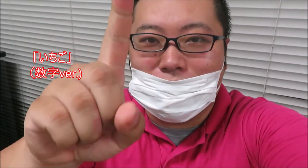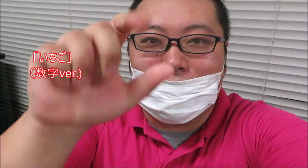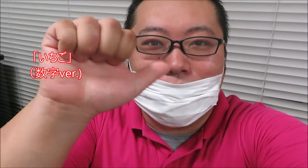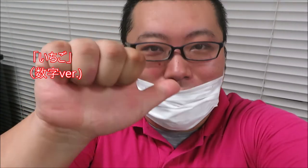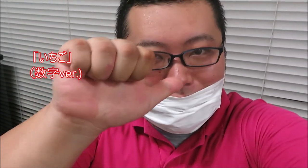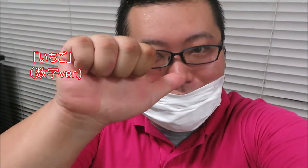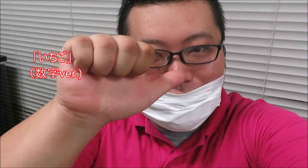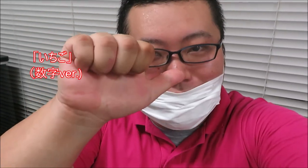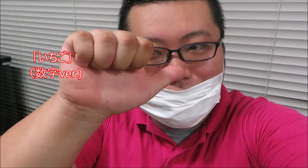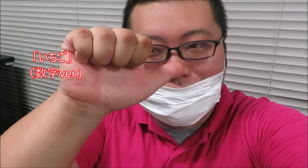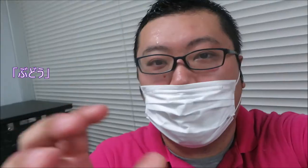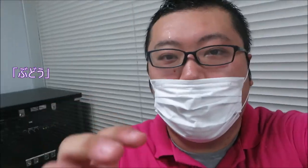いちご。